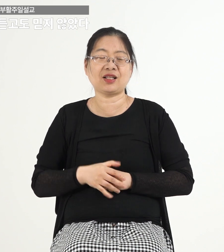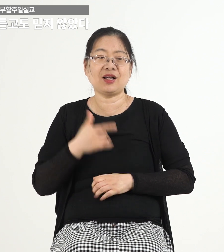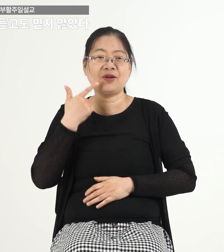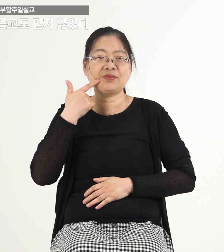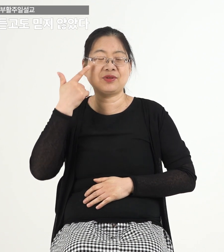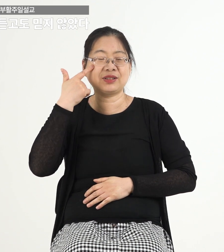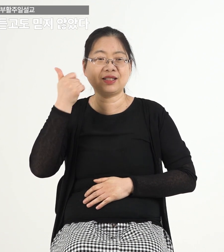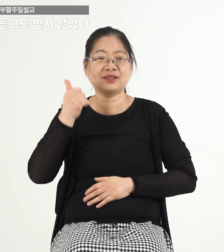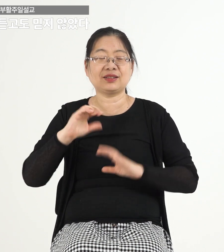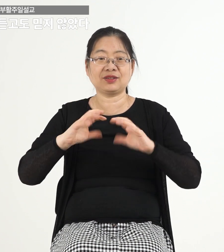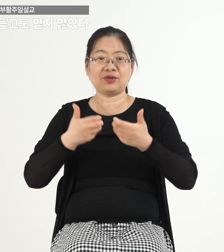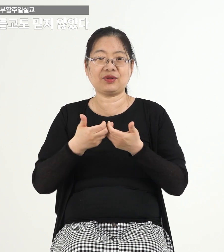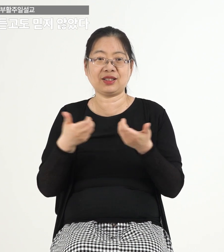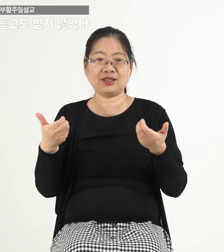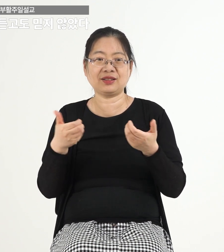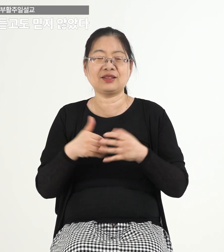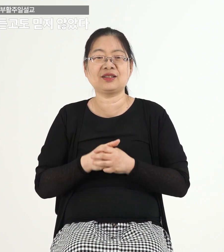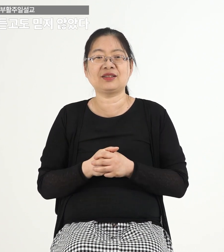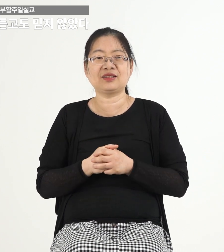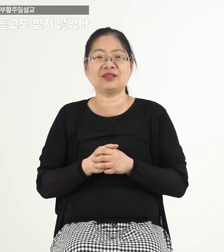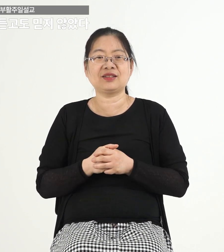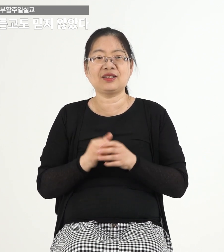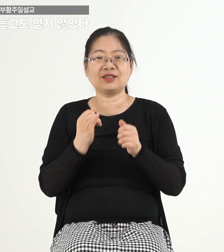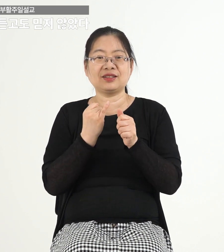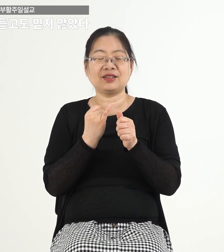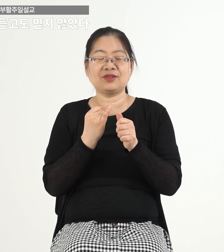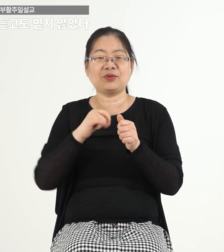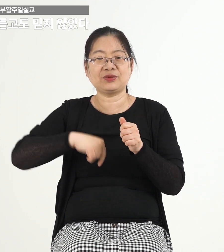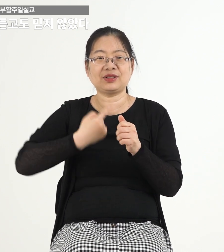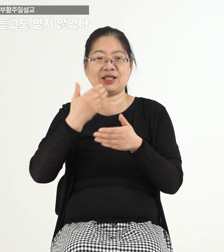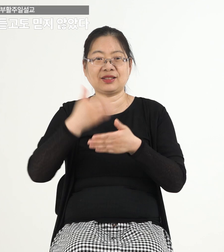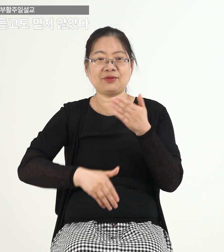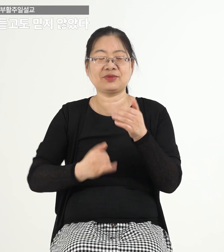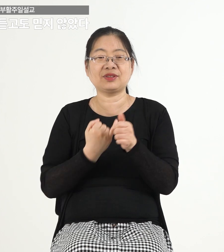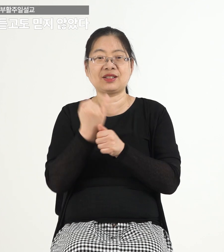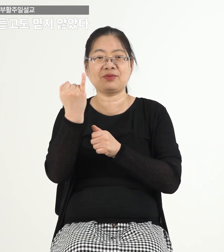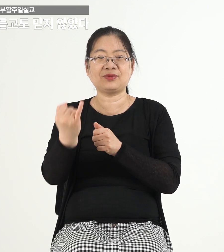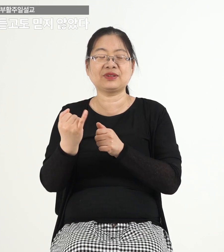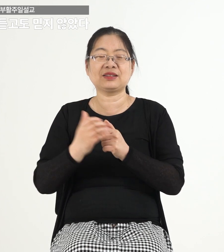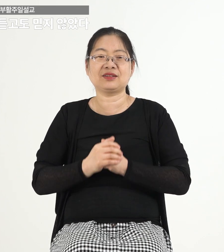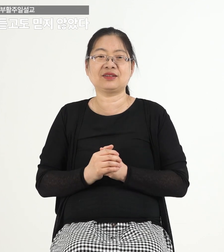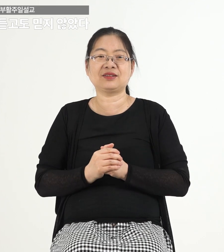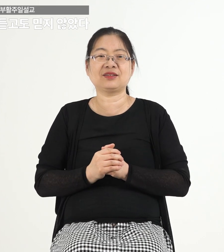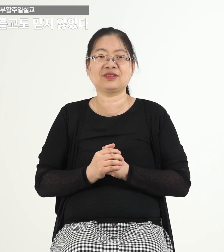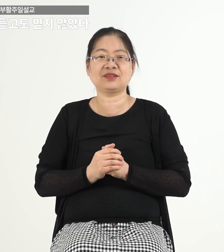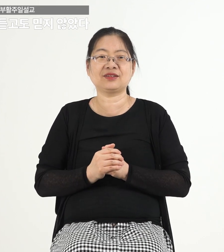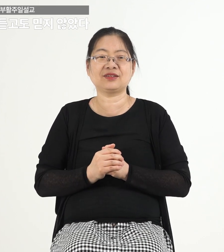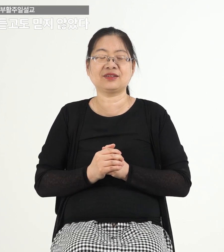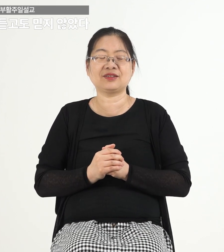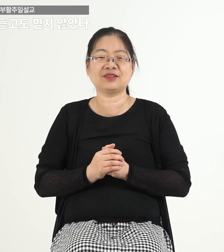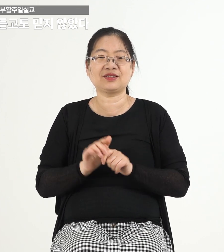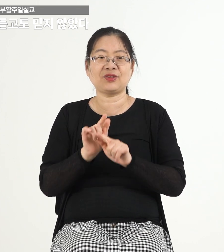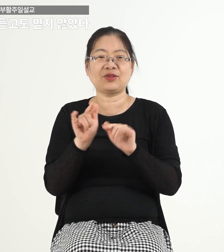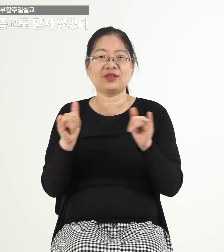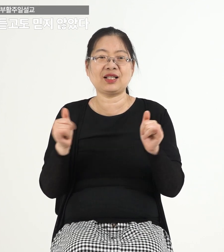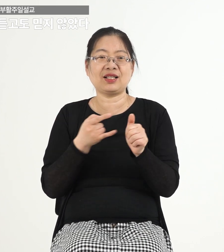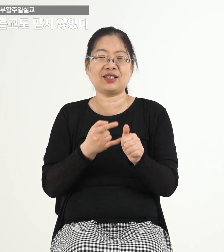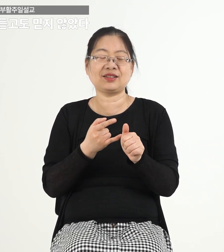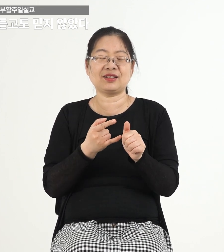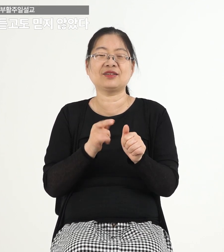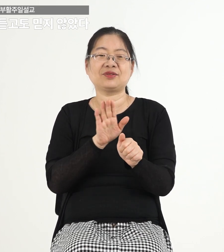목사님 돌아가신 또 사모님들 이러저렇게 쓰여질 일들이